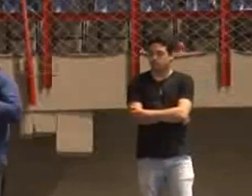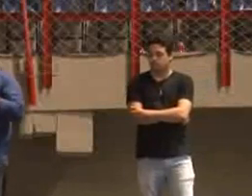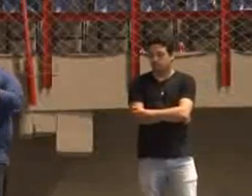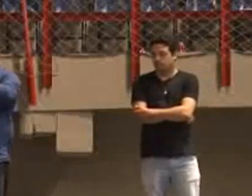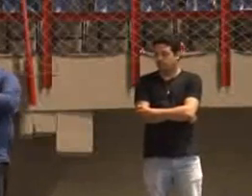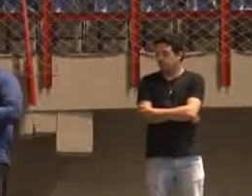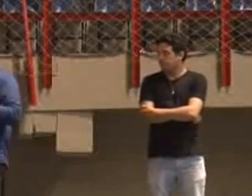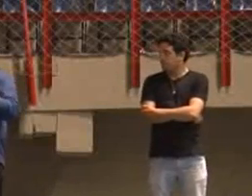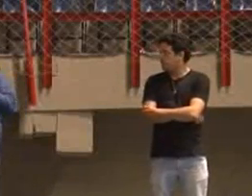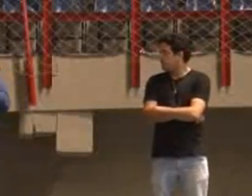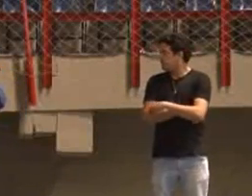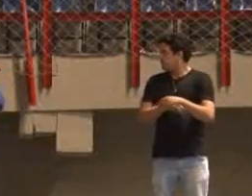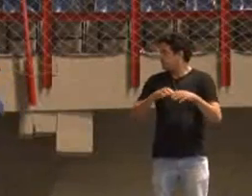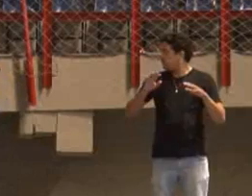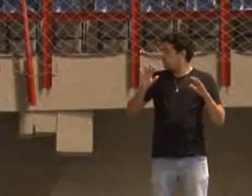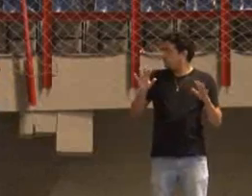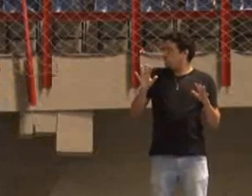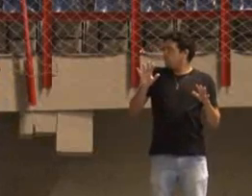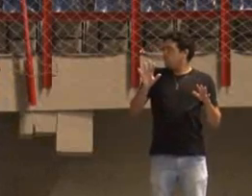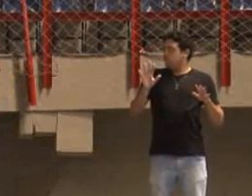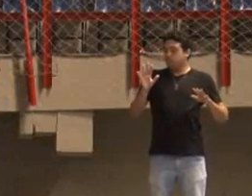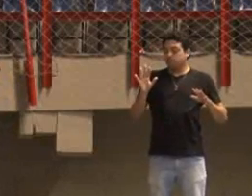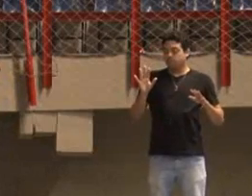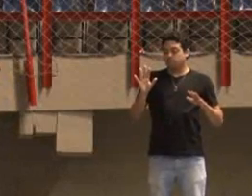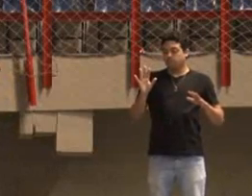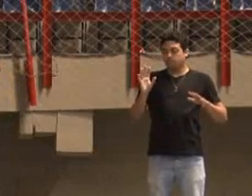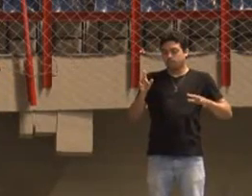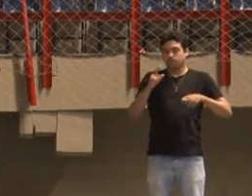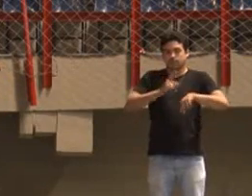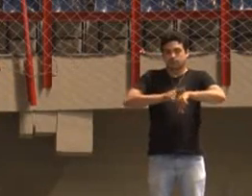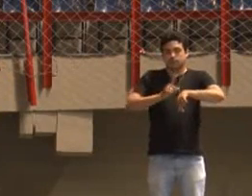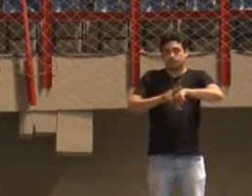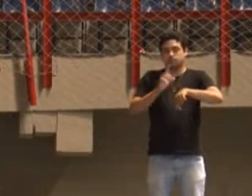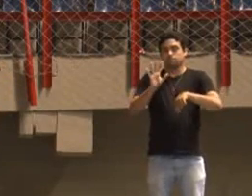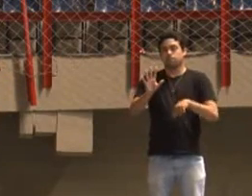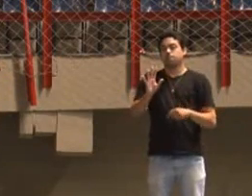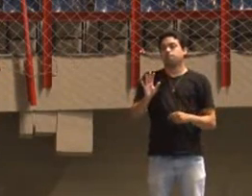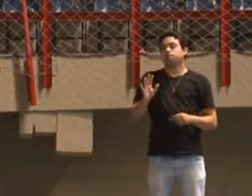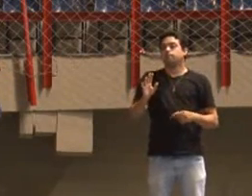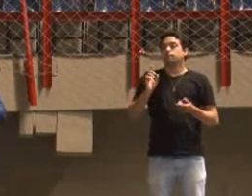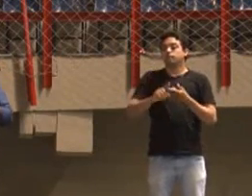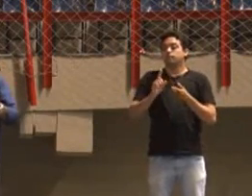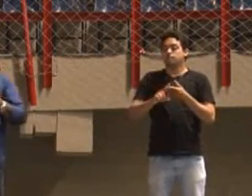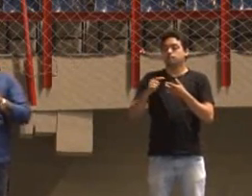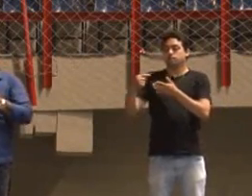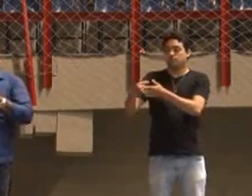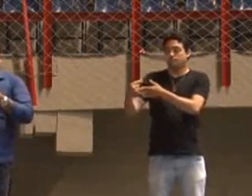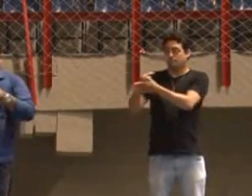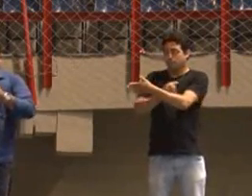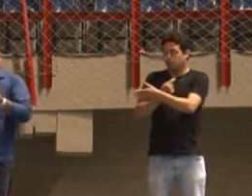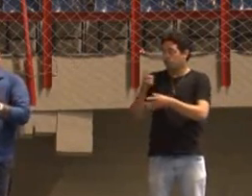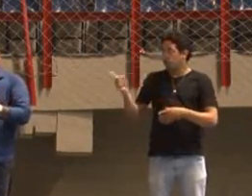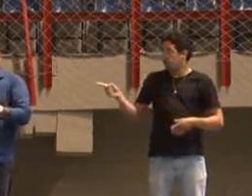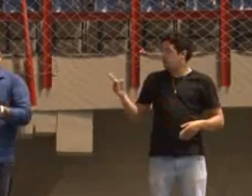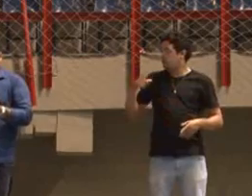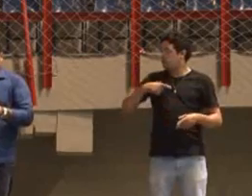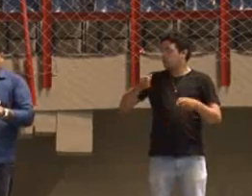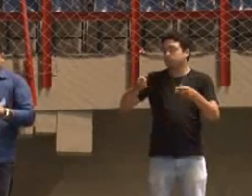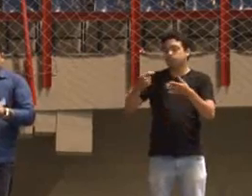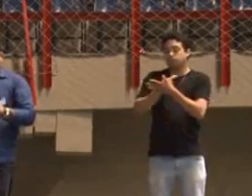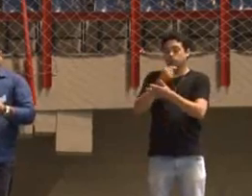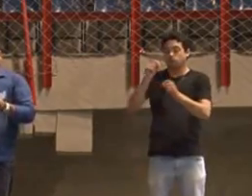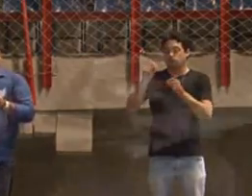Olha aí. Só uma pitadinha aí, pra gente não perder muito tempo. Moçada, mandaram uma perguntinha aqui, dizendo o